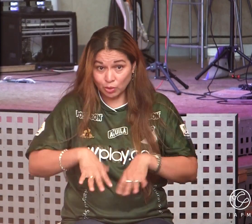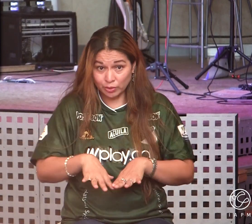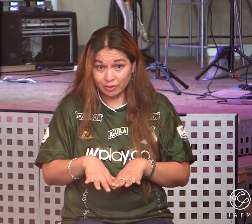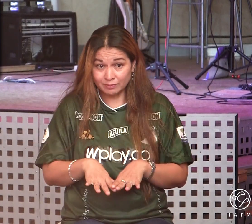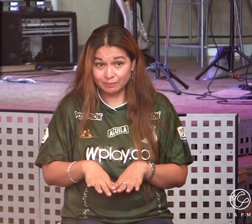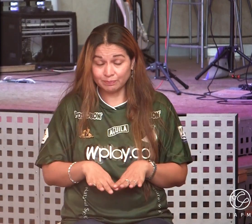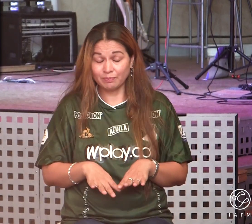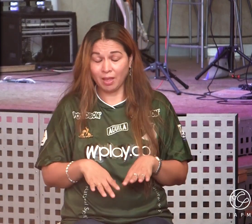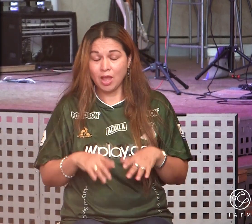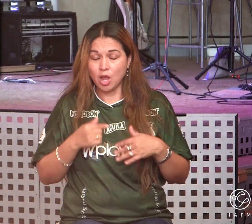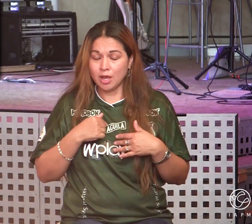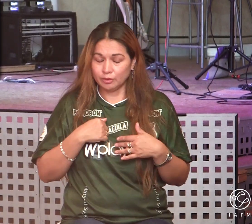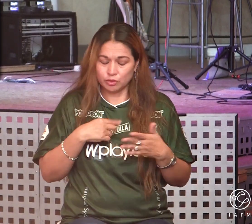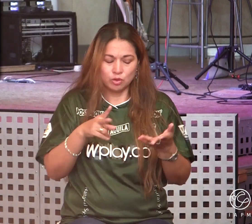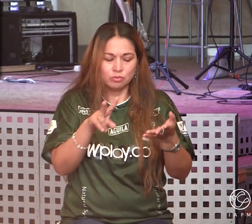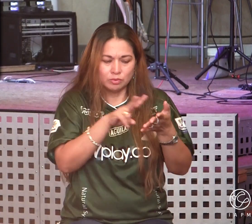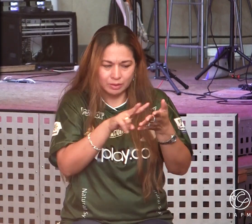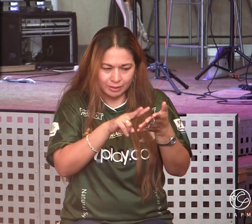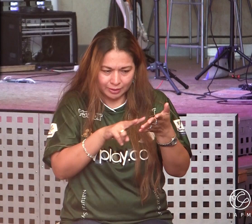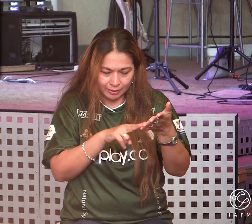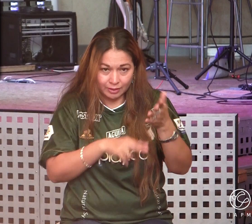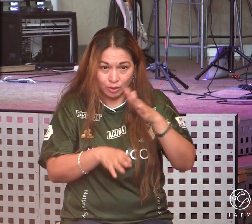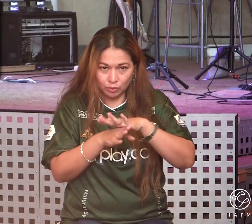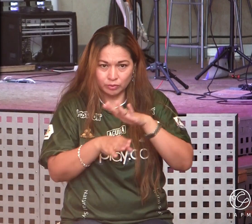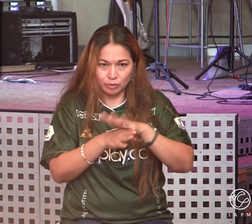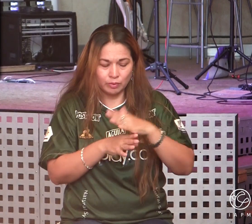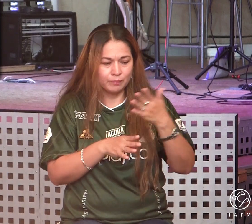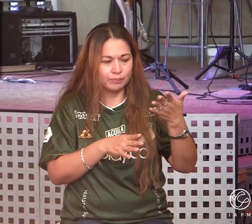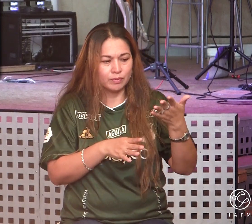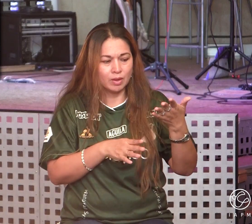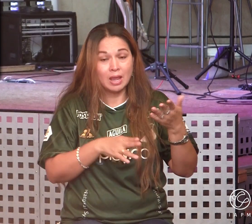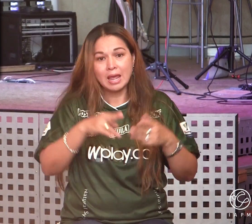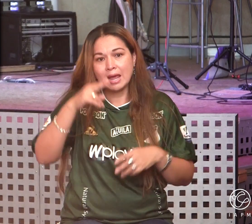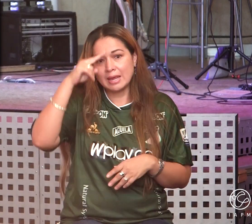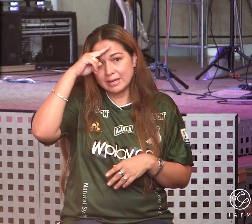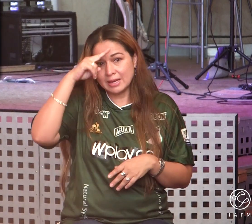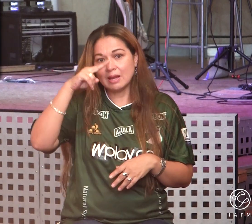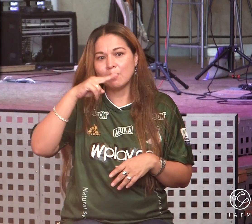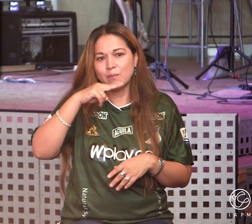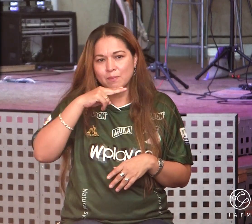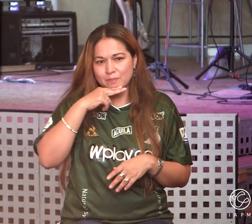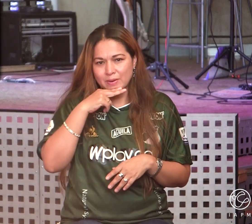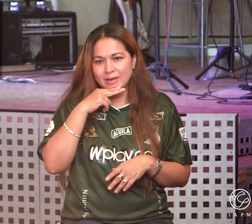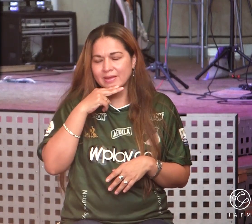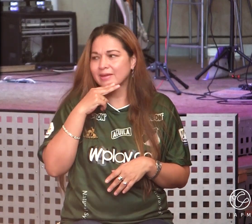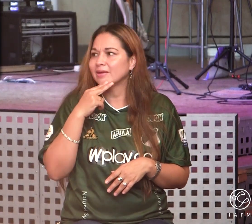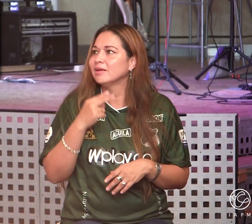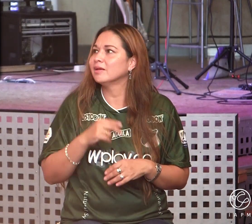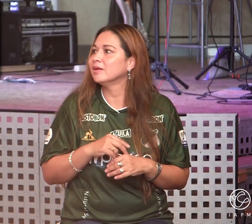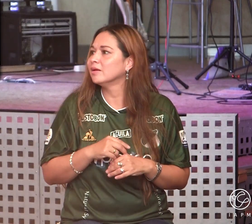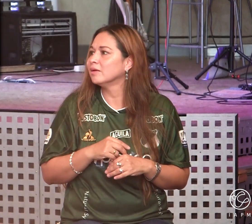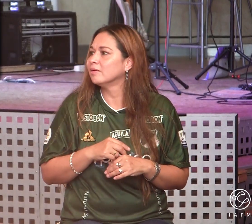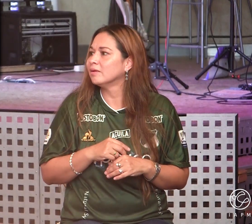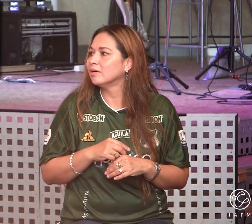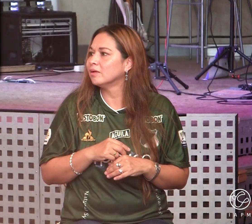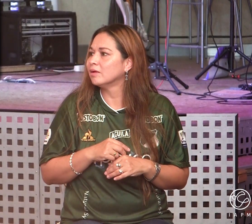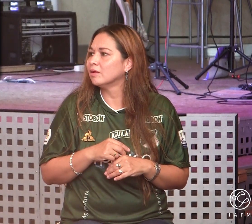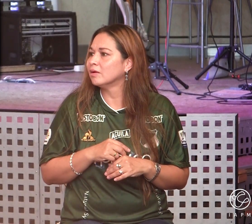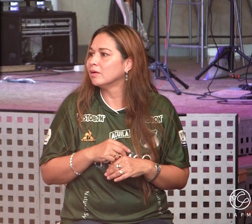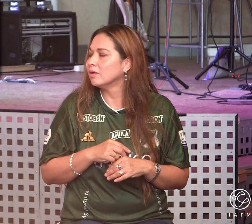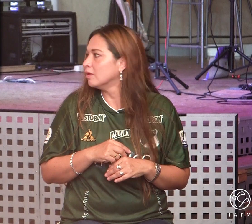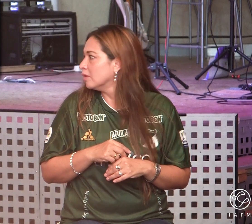leyendo más encuentro esta parte cuando dice, y el padre les, y búscalo tú por favor. Y en